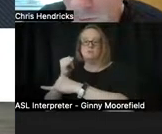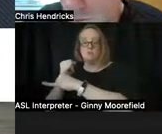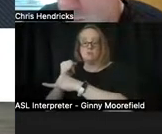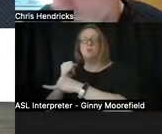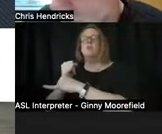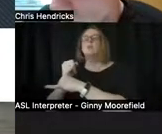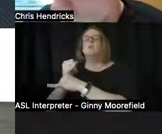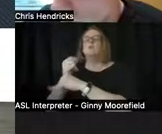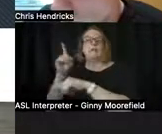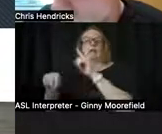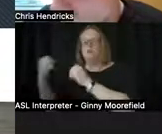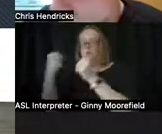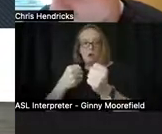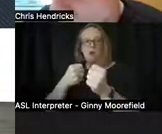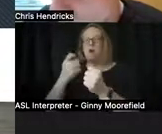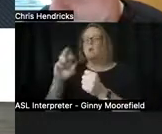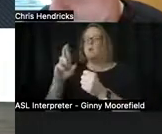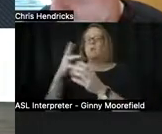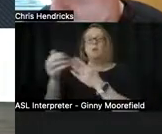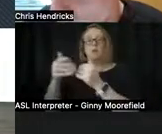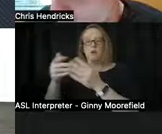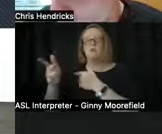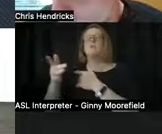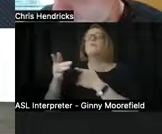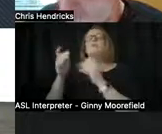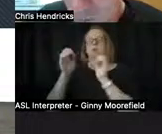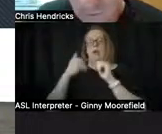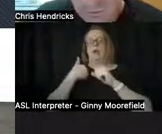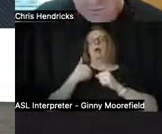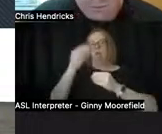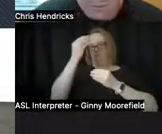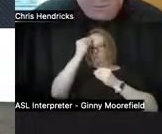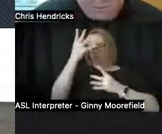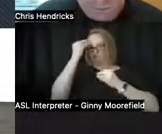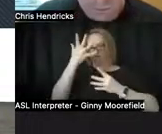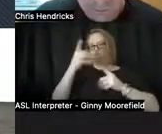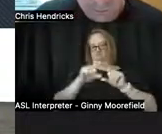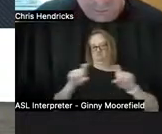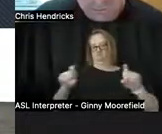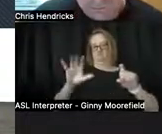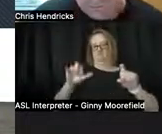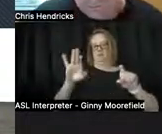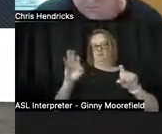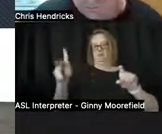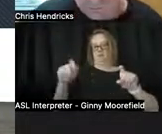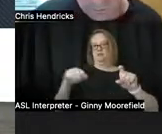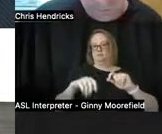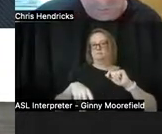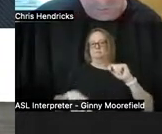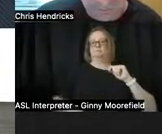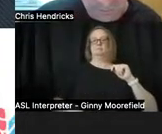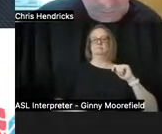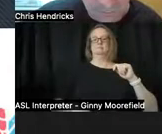en una instalación centro de cuidados y quisiera votar Entonces ustedes pueden acceder ese enlace Y obtener más información